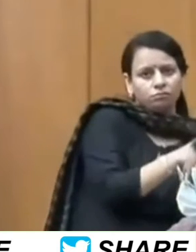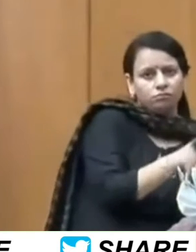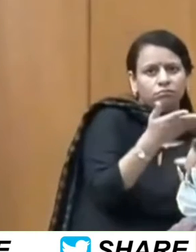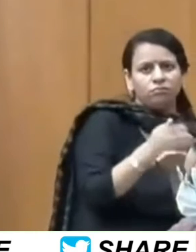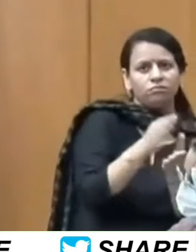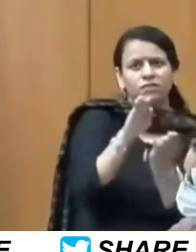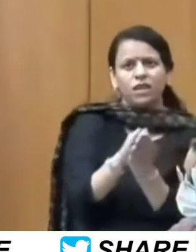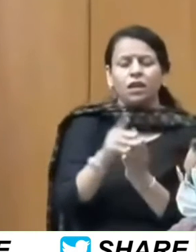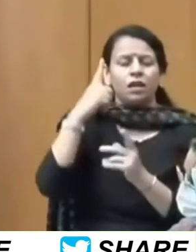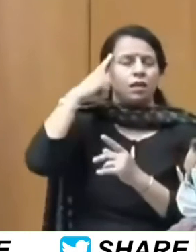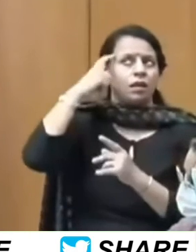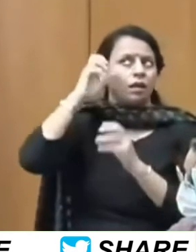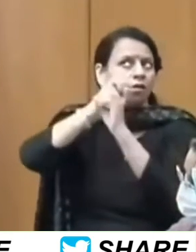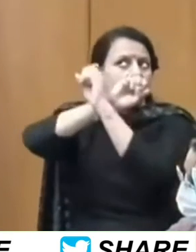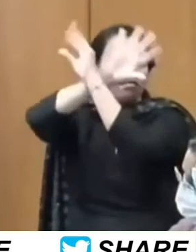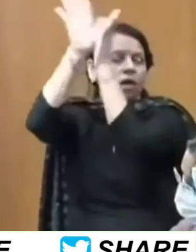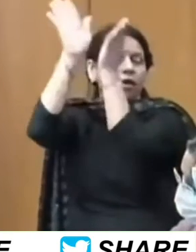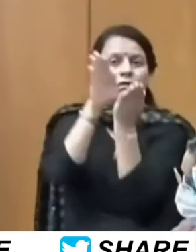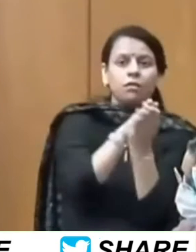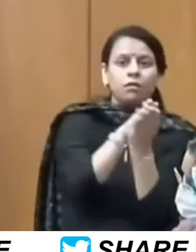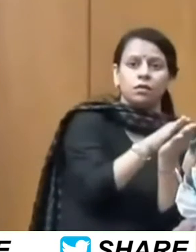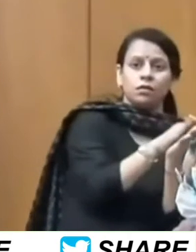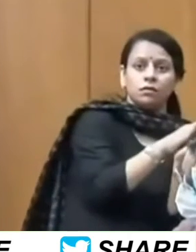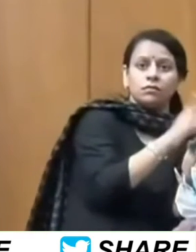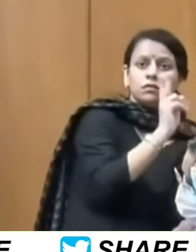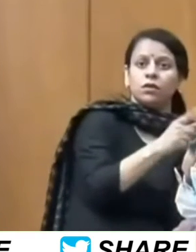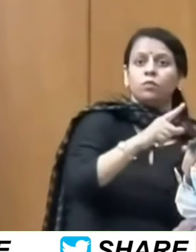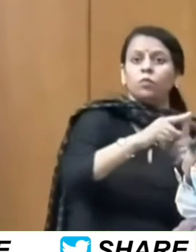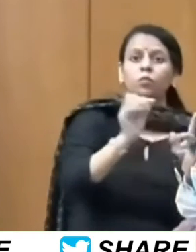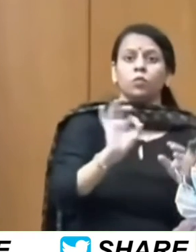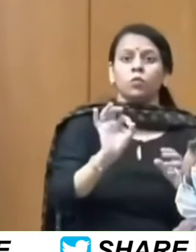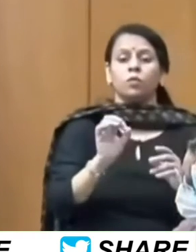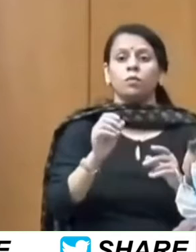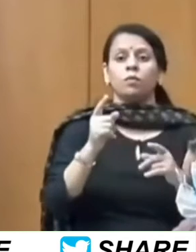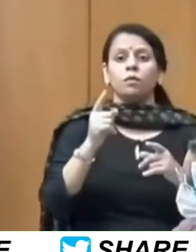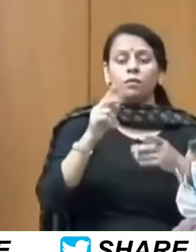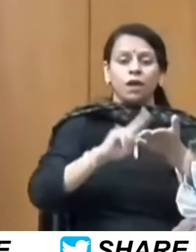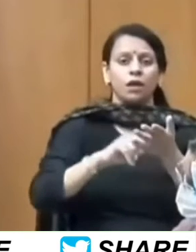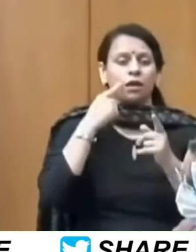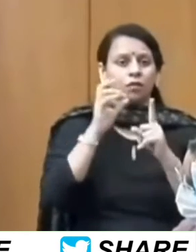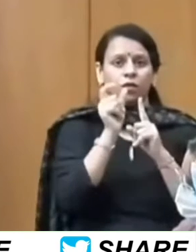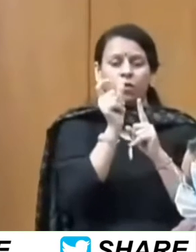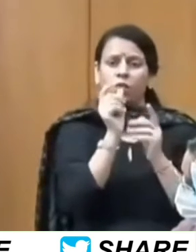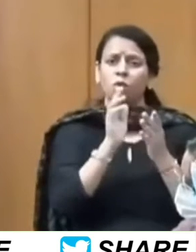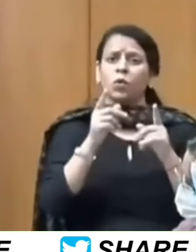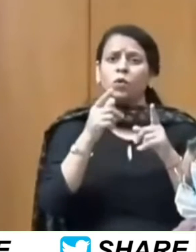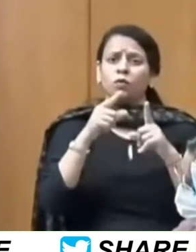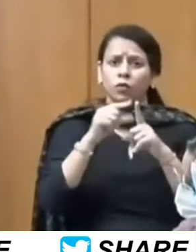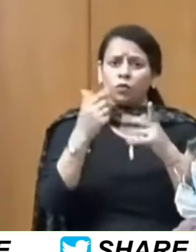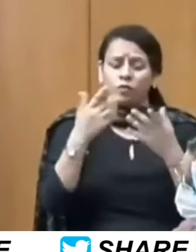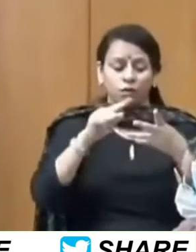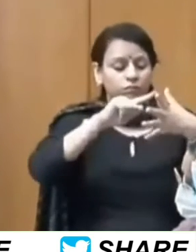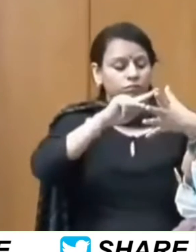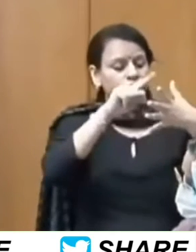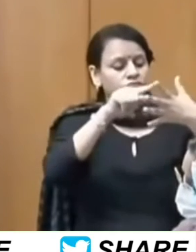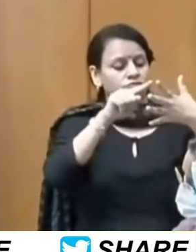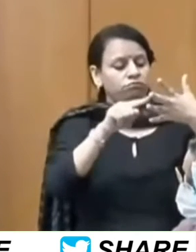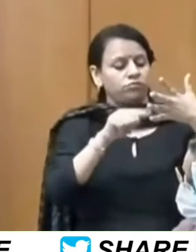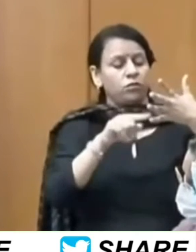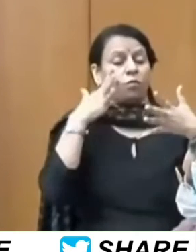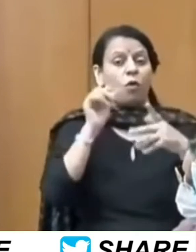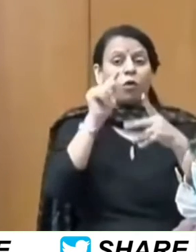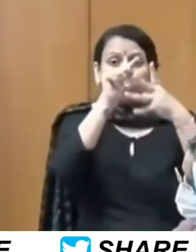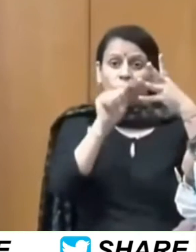कल्पना कल्पना में ही रह गया है। लेकिन मैं अगर एनईपी को देखता हूं, जिस प्रकार से आज हम 5 उपक्रम को